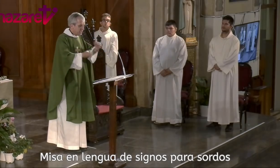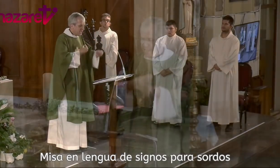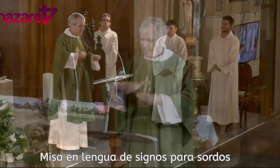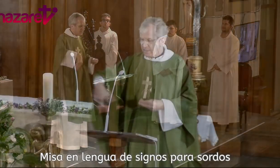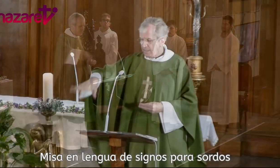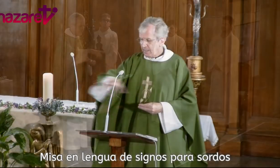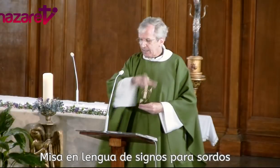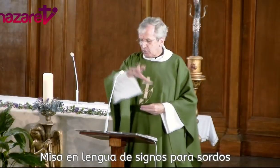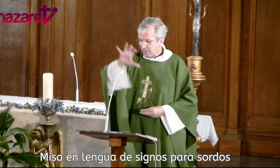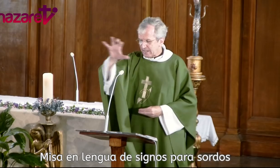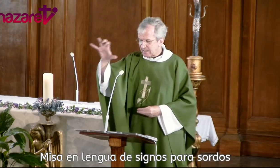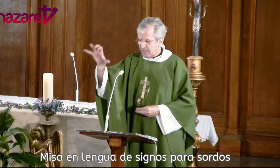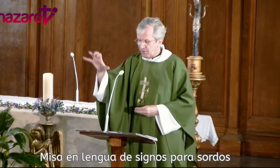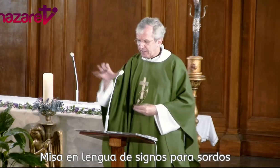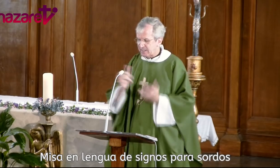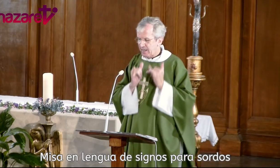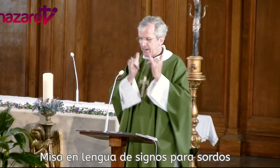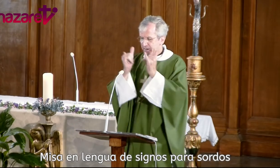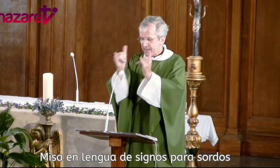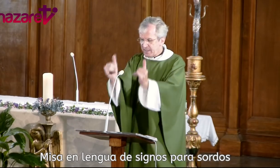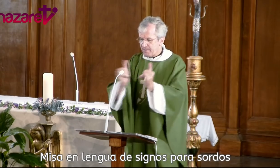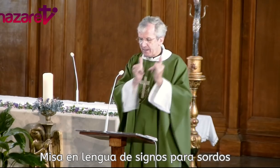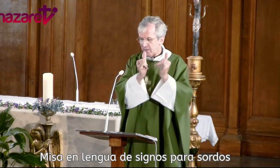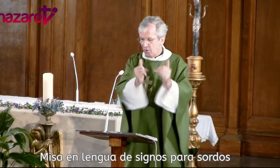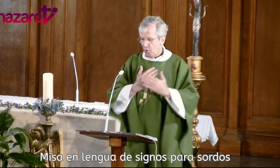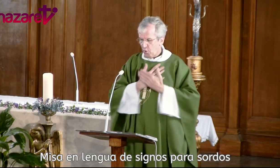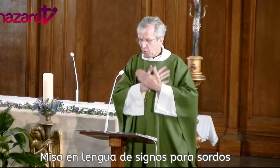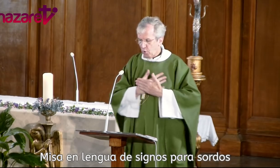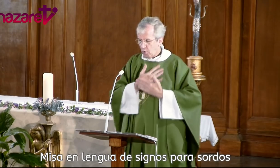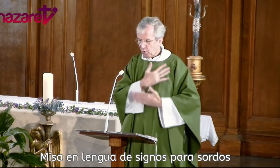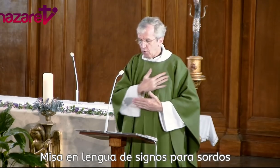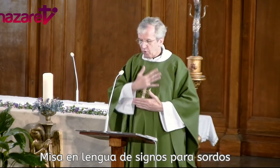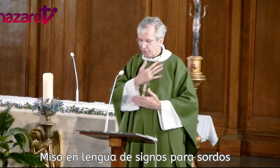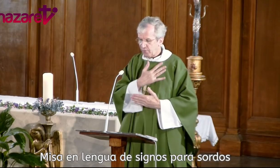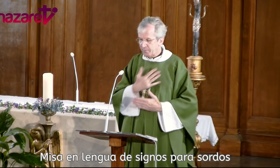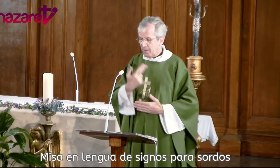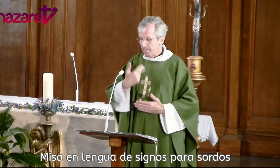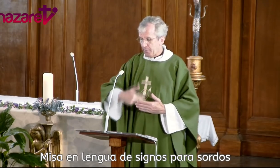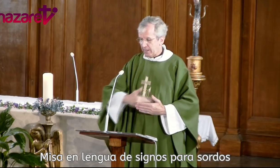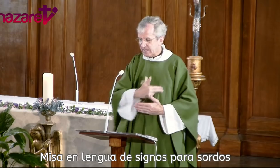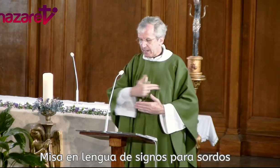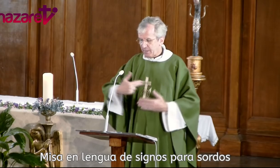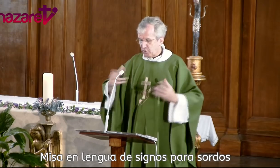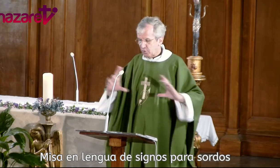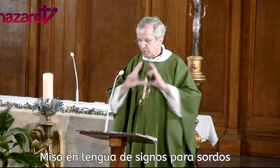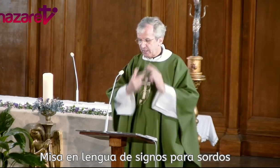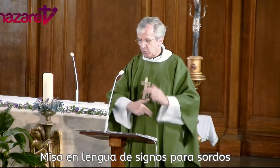haz que todas las naciones reciban con gozo por el sacramento de tu